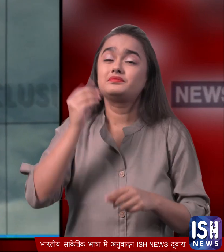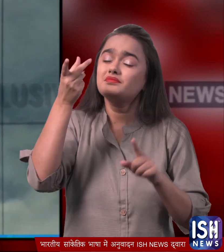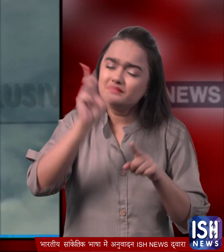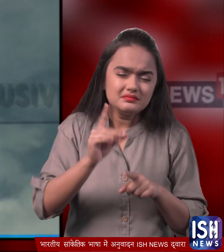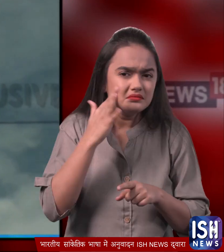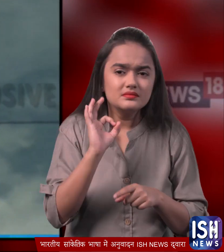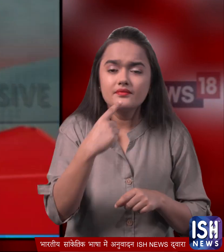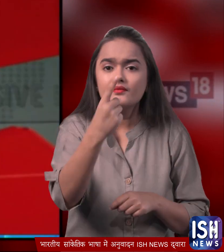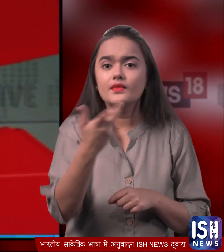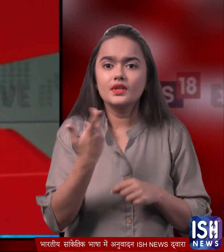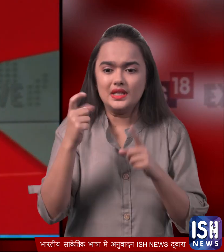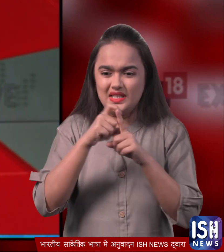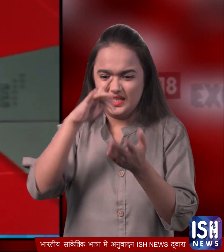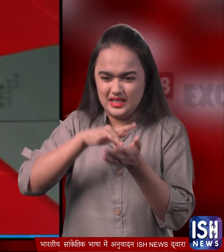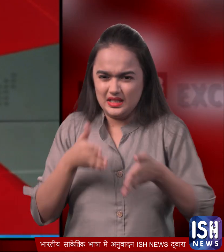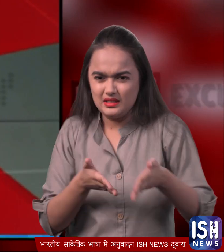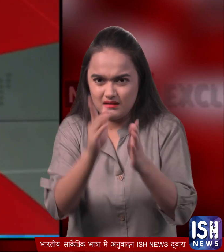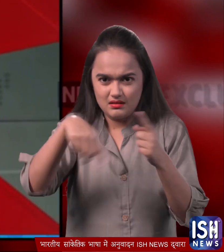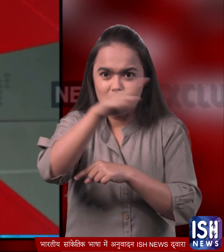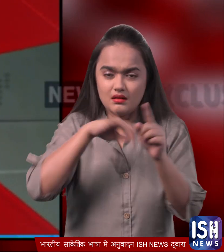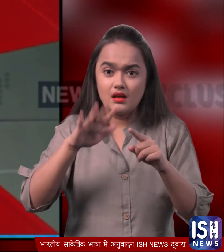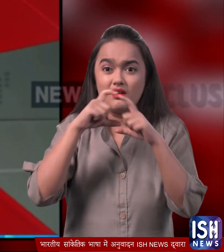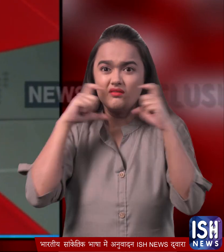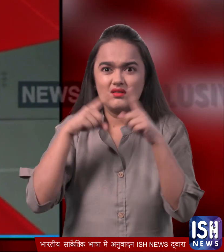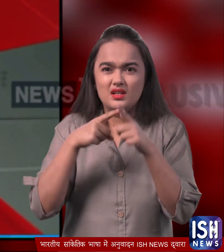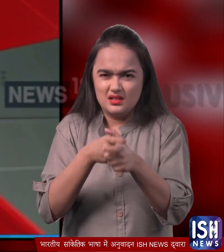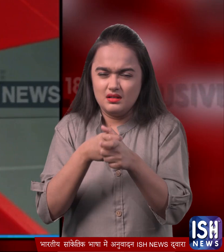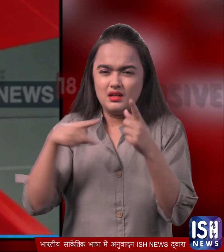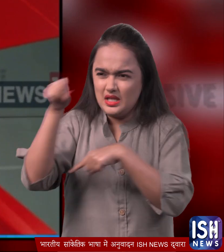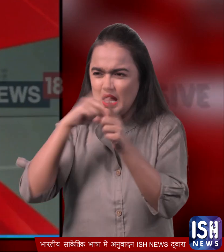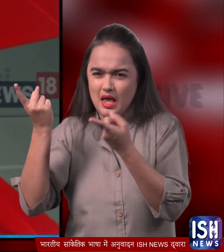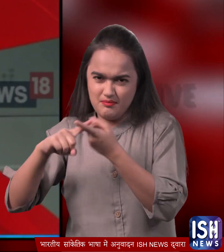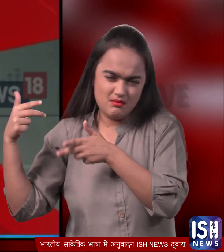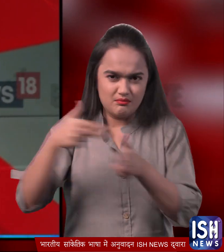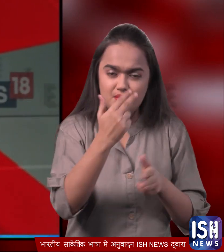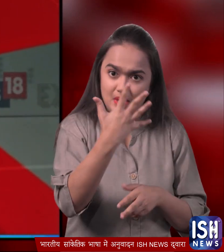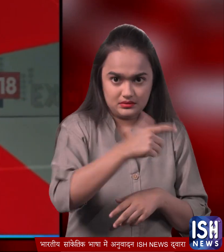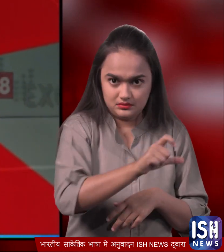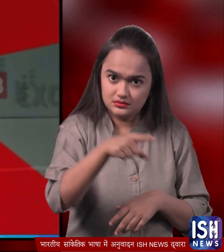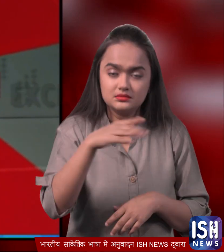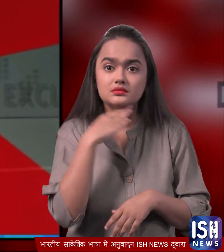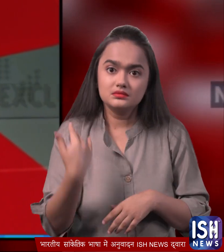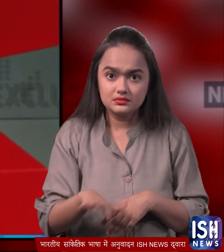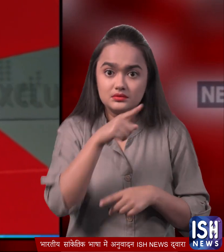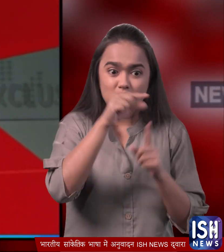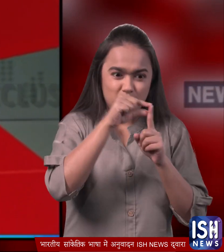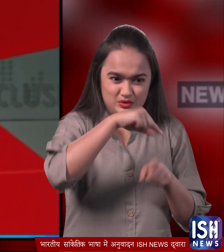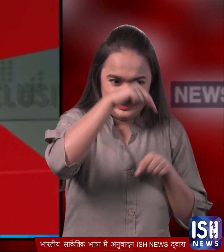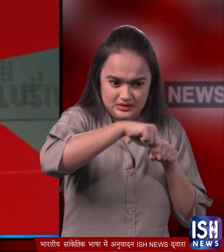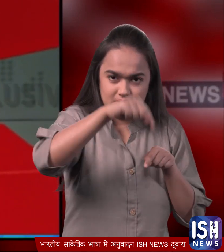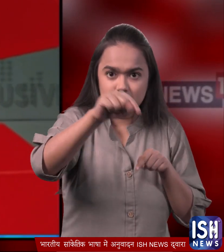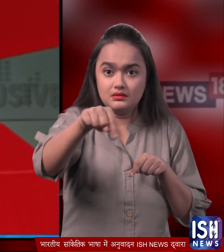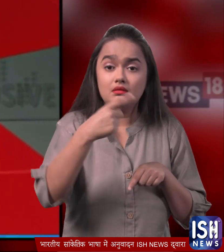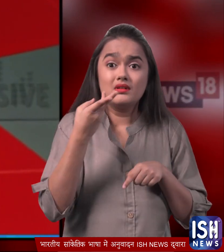बात यह कि जम्मू कश्मीर में डेरा की गली नाम के जिस इलाके में आतंकवादियों से मुठभेड़ में 5 जवान शहीद हुए थे वो पुंछ और राजौरी जिले के बॉर्डर पर